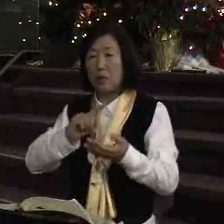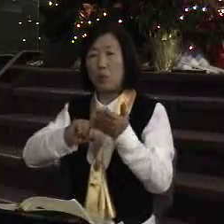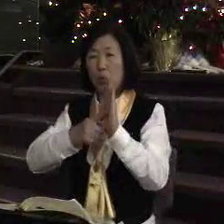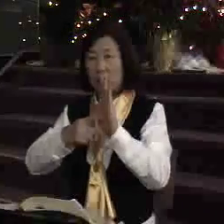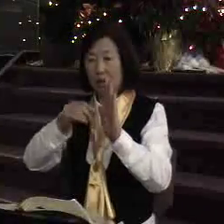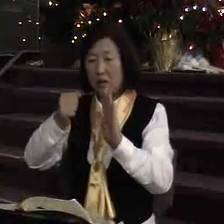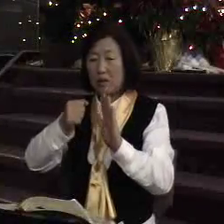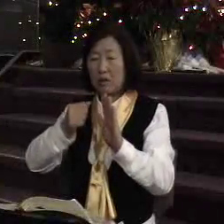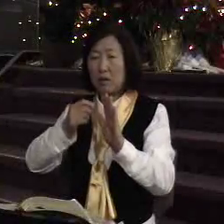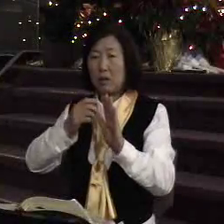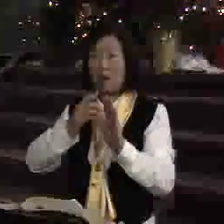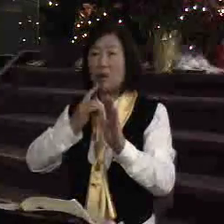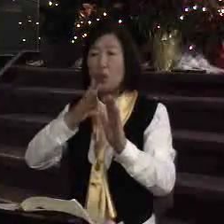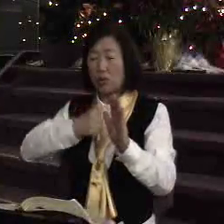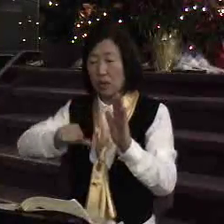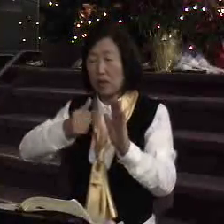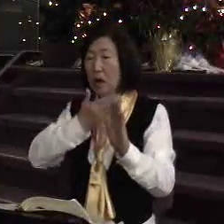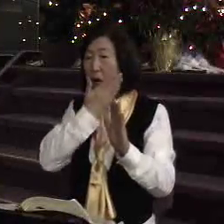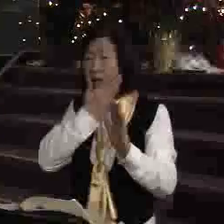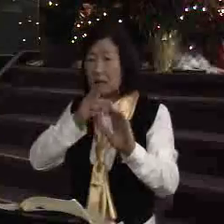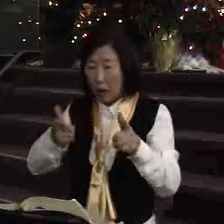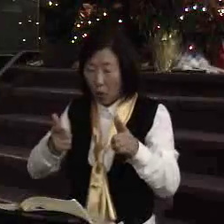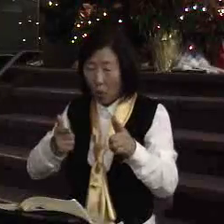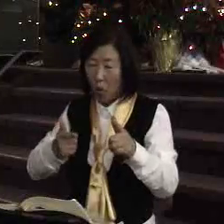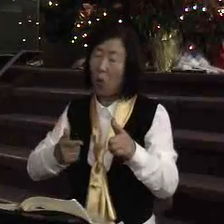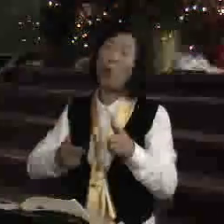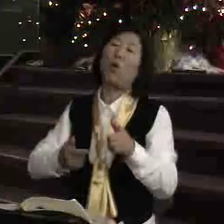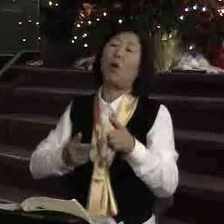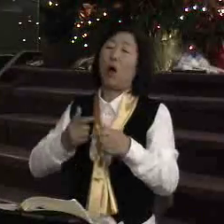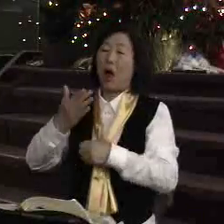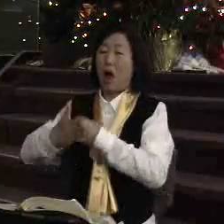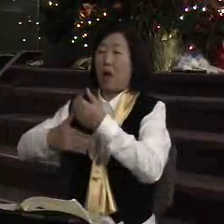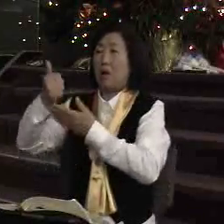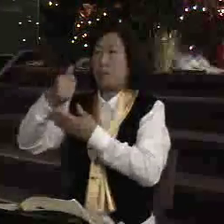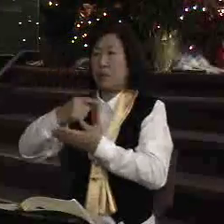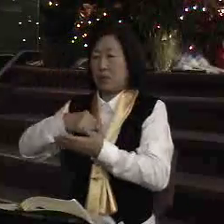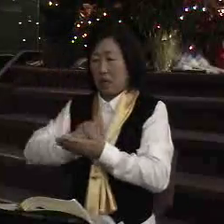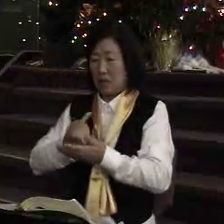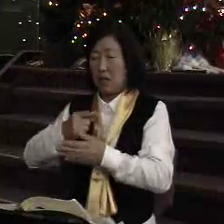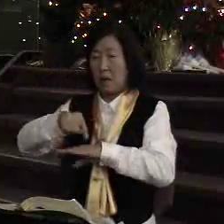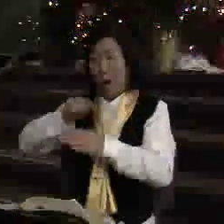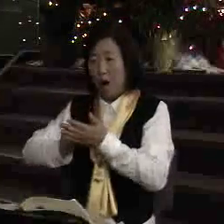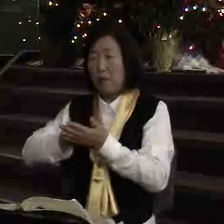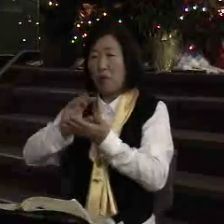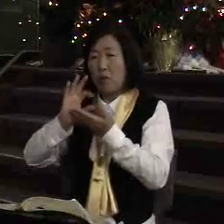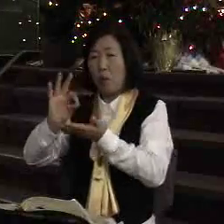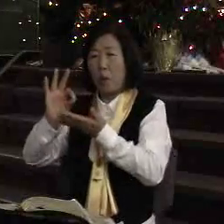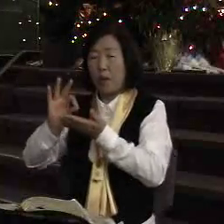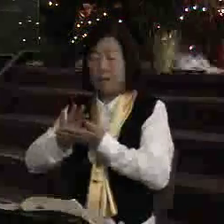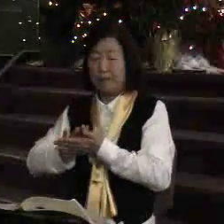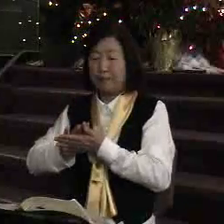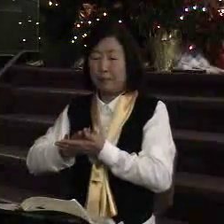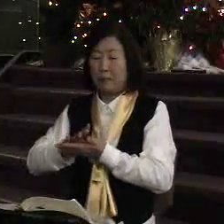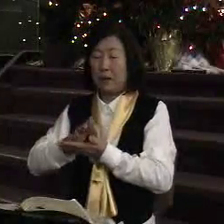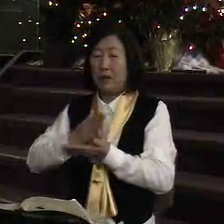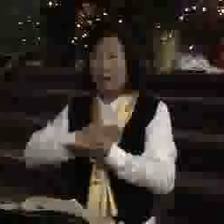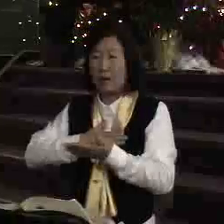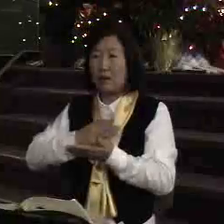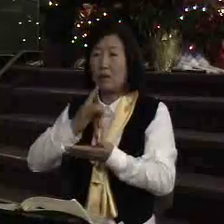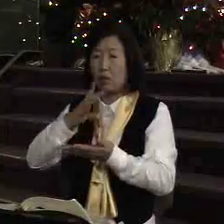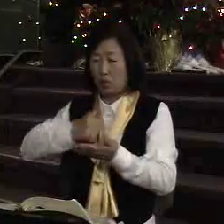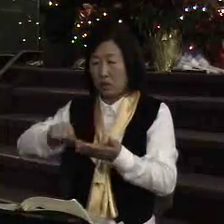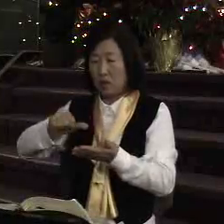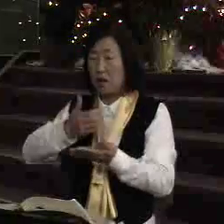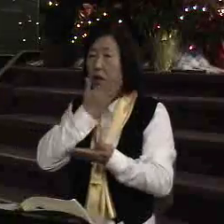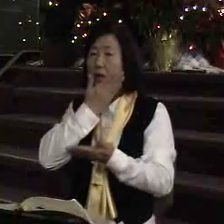내가 내 독자를 아끼지 않고, 하나님께서 자신의 마음을 보이신 거예요. 내가 내 독자를 아끼지